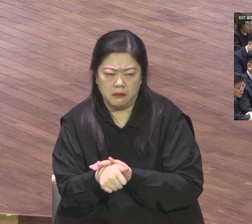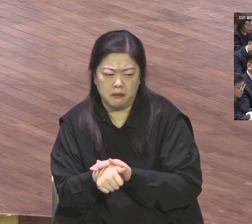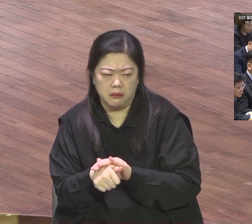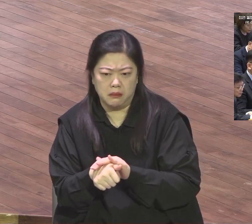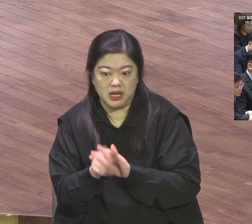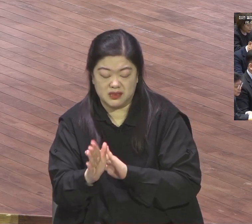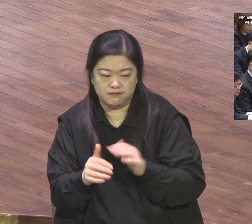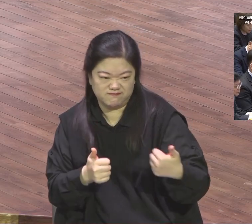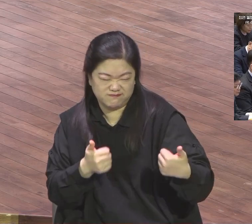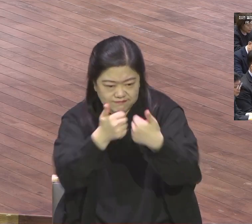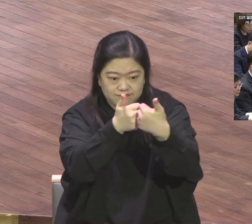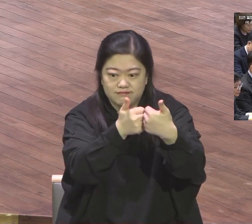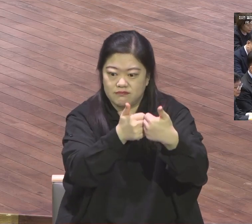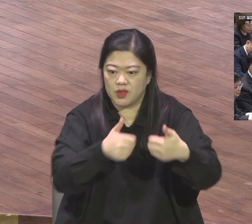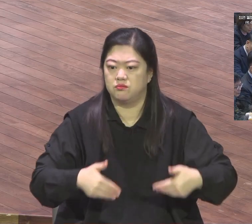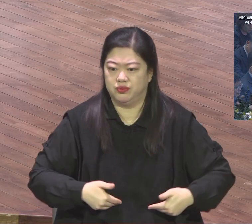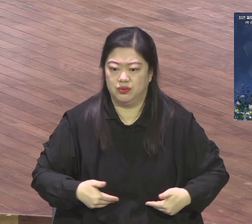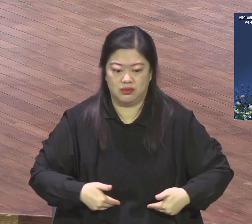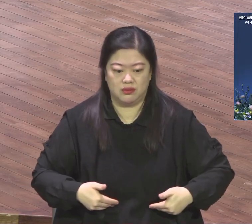성경에 나오는 믿음의 인물들과